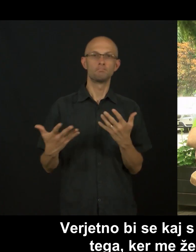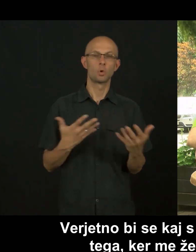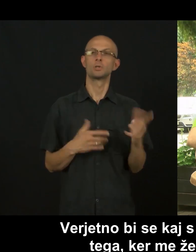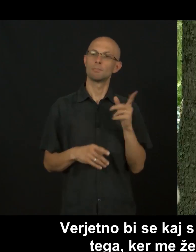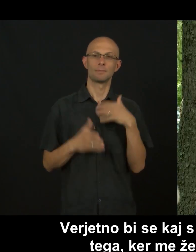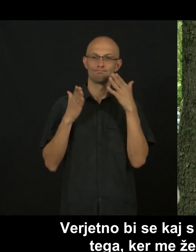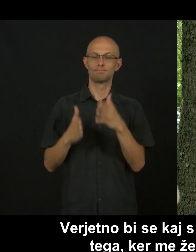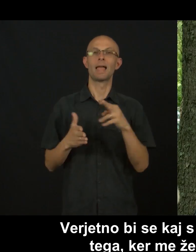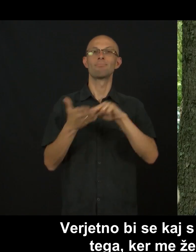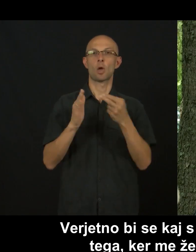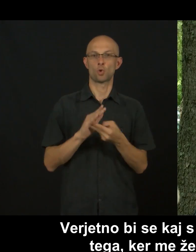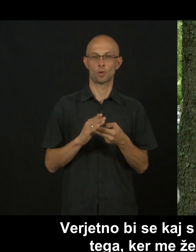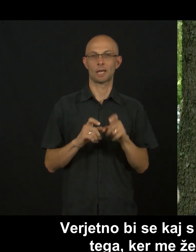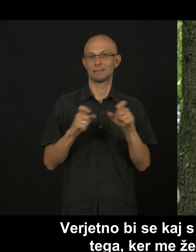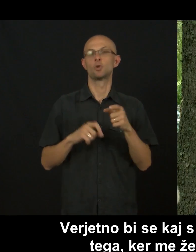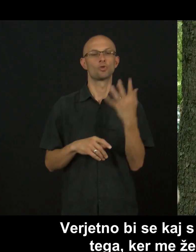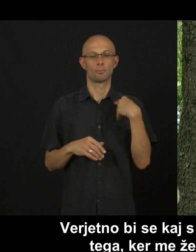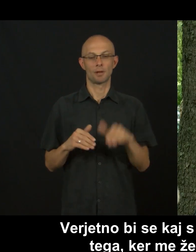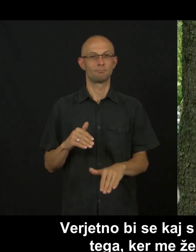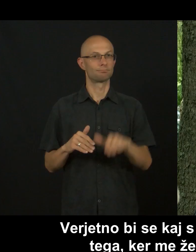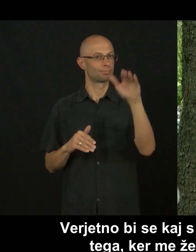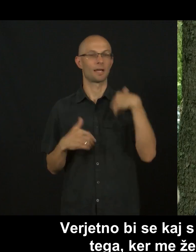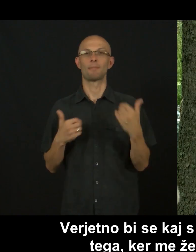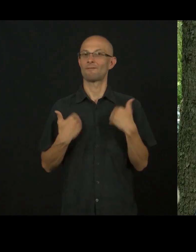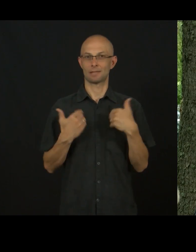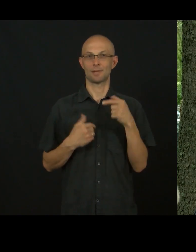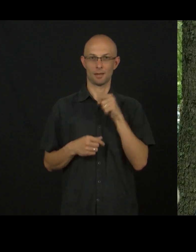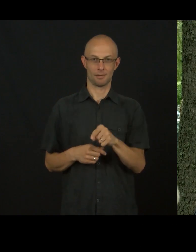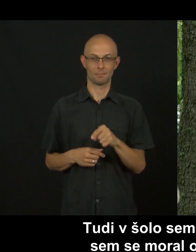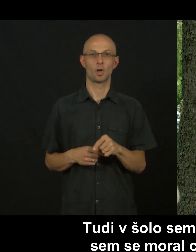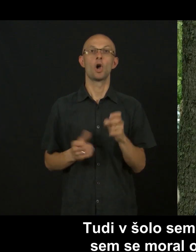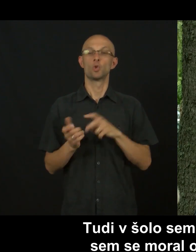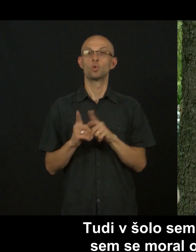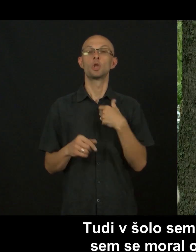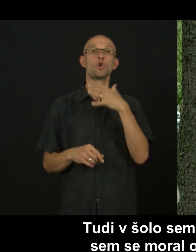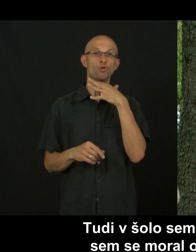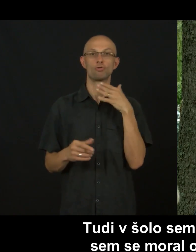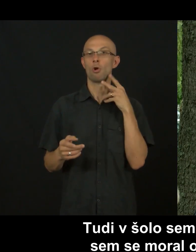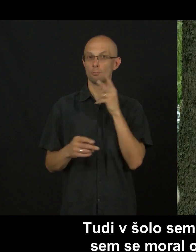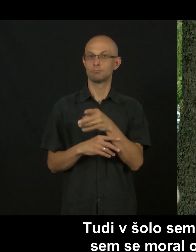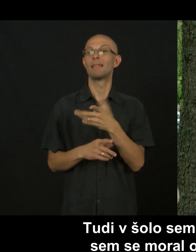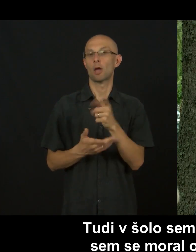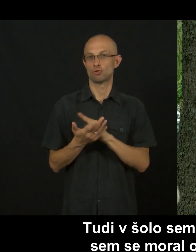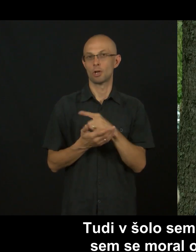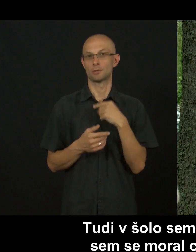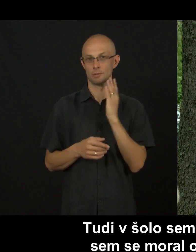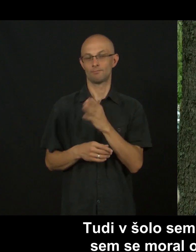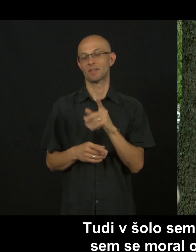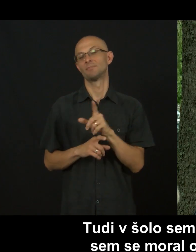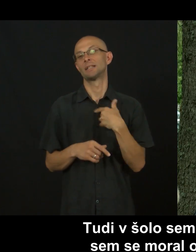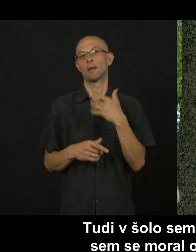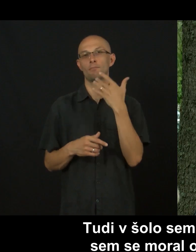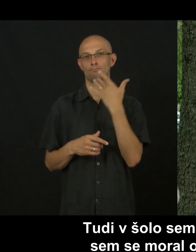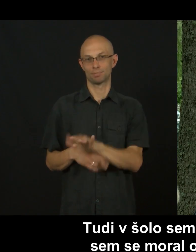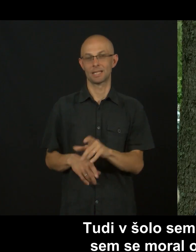Verjetno bi se kaj s tehnologijo ukvarjal, zaradi tega, ker me že od malih nog to veseli. Tudi v šolo sem nekaj časa hodil, potem sem